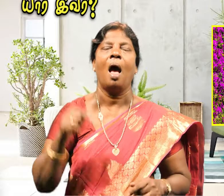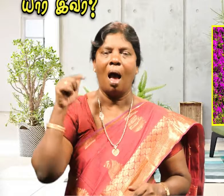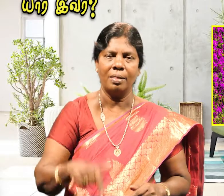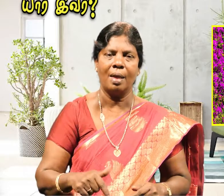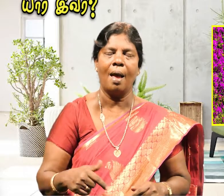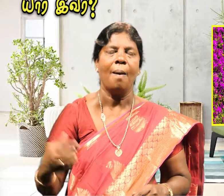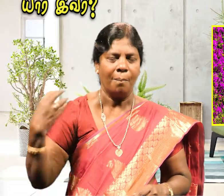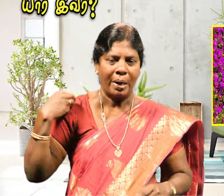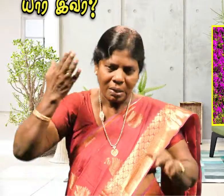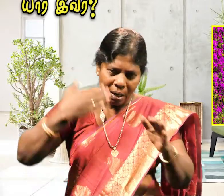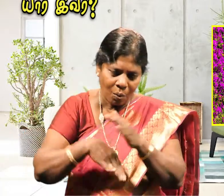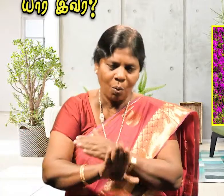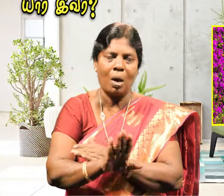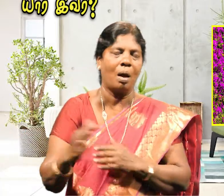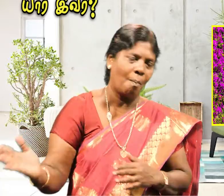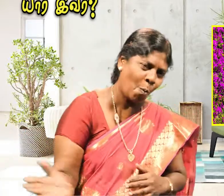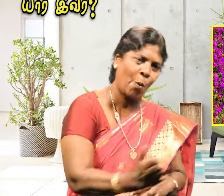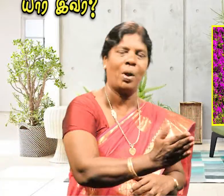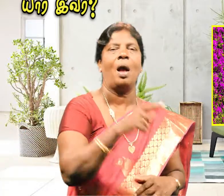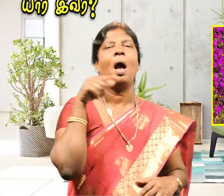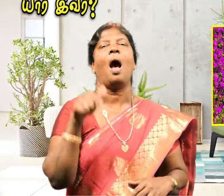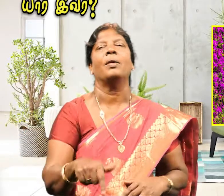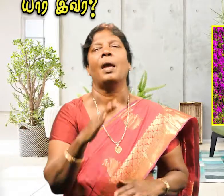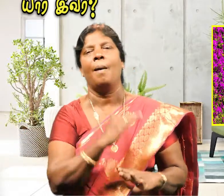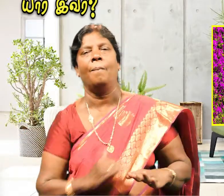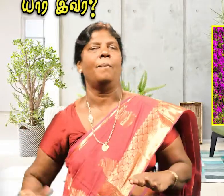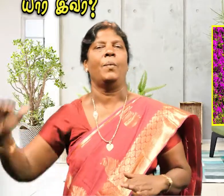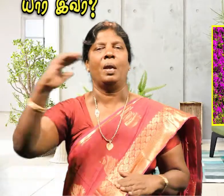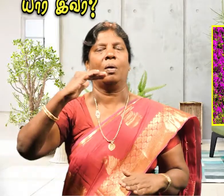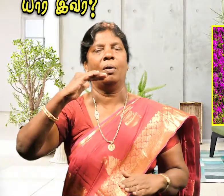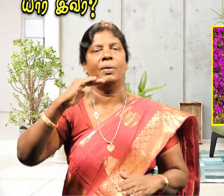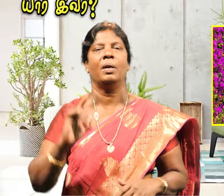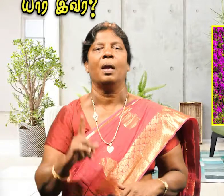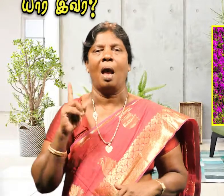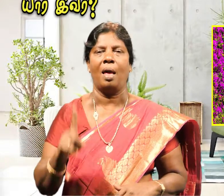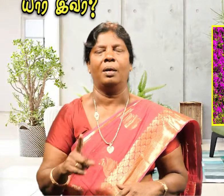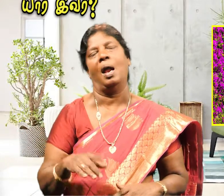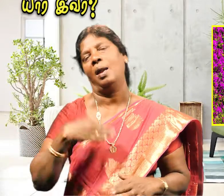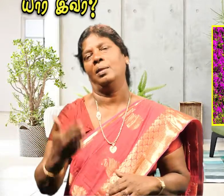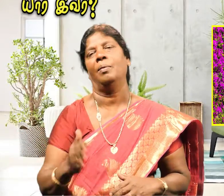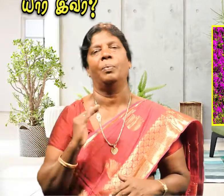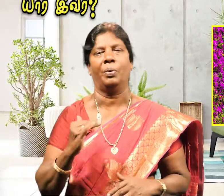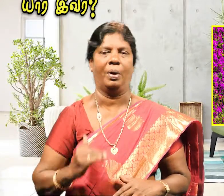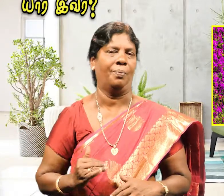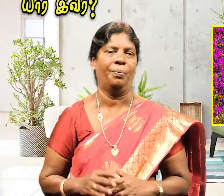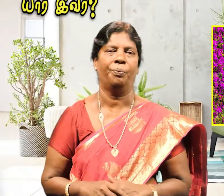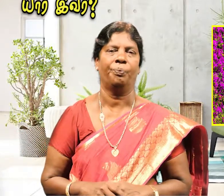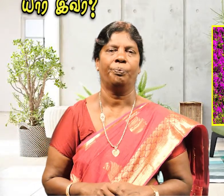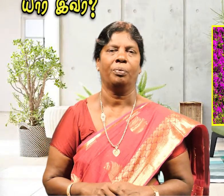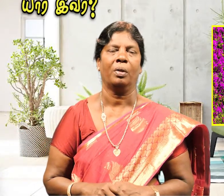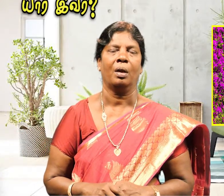ஆனால் அந்த பிரச்சனைகளின் ஊடாக போய் அதை மேற்கொள்வது என்பது அடுத்த விஷயம்